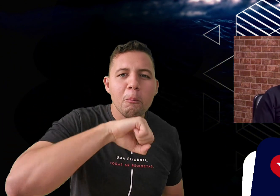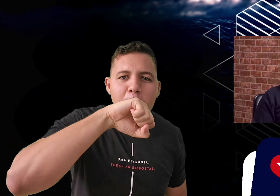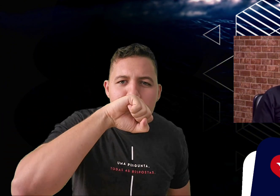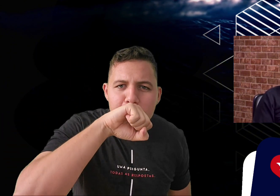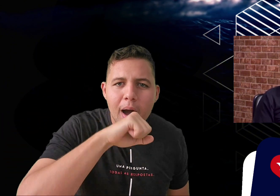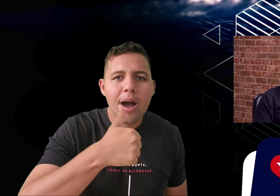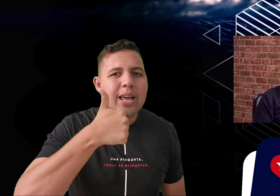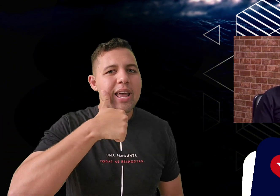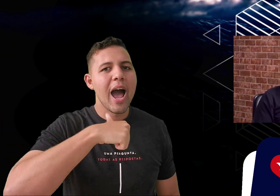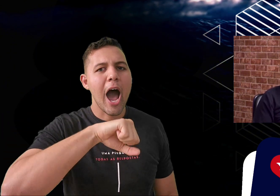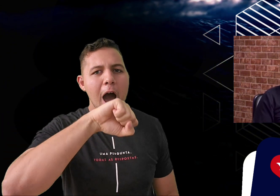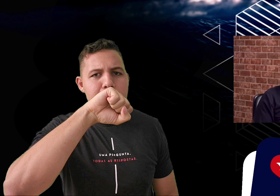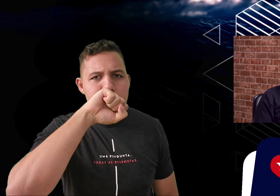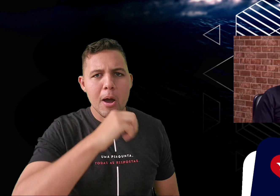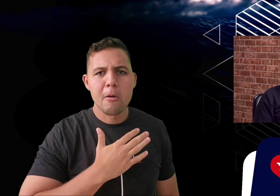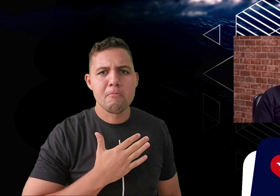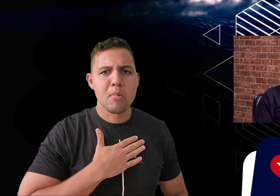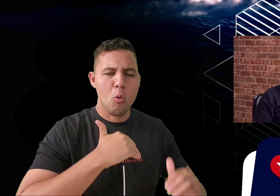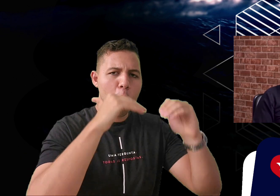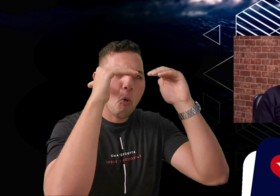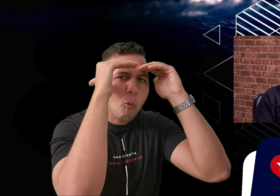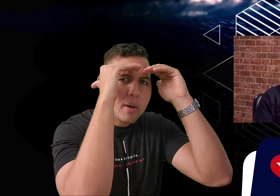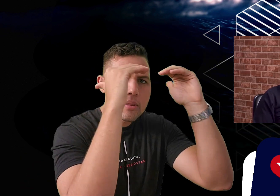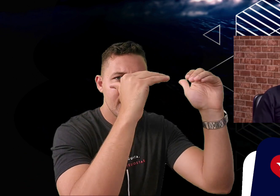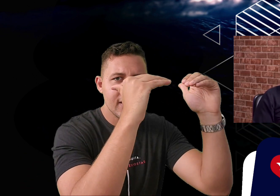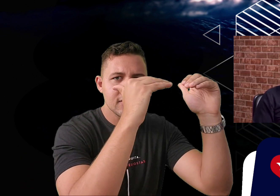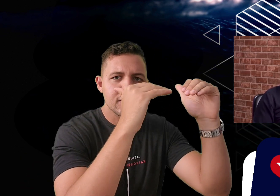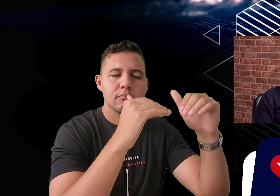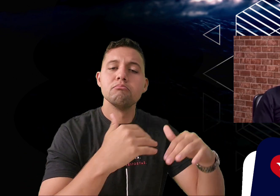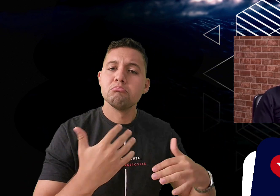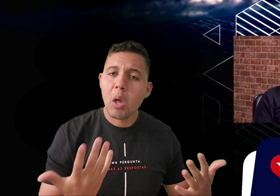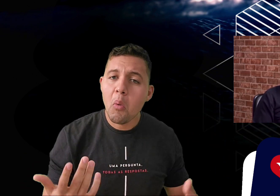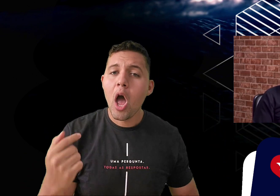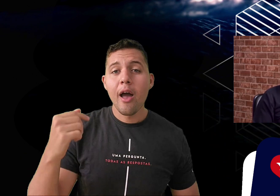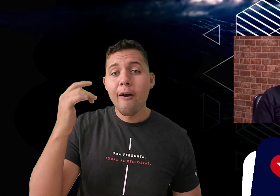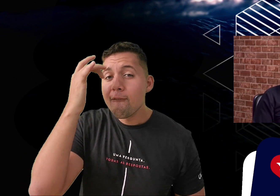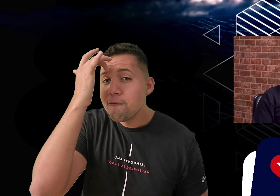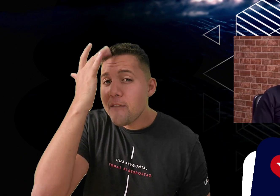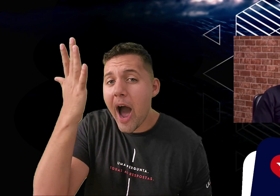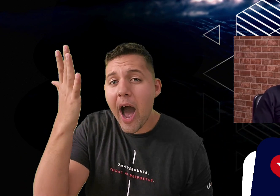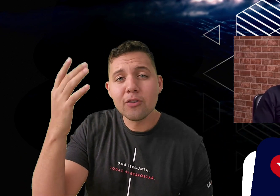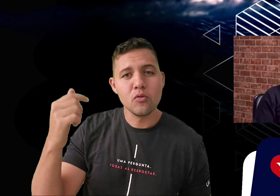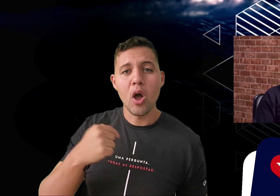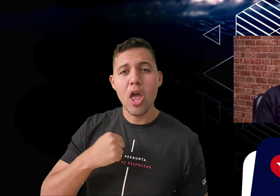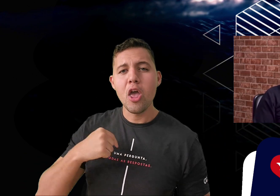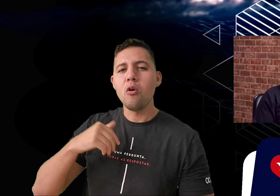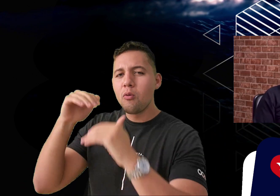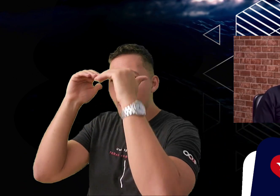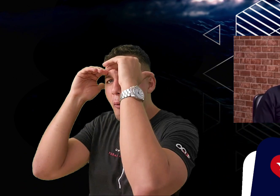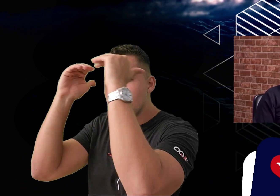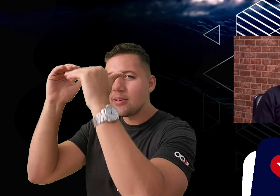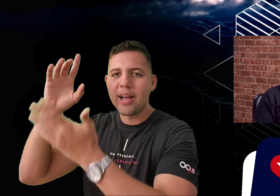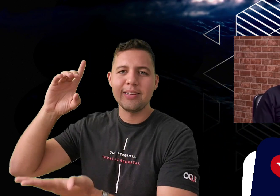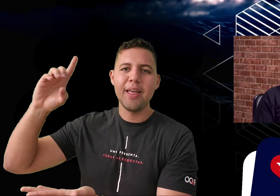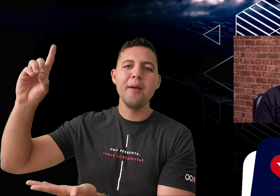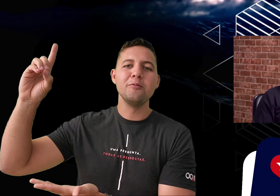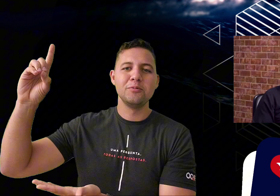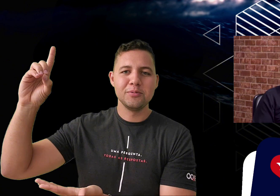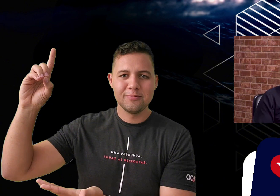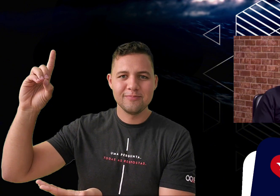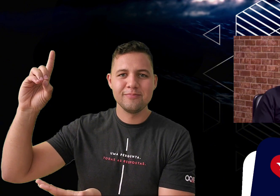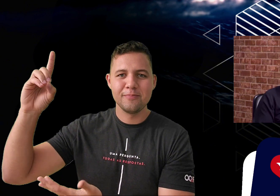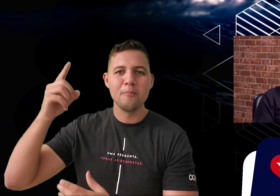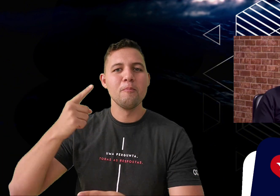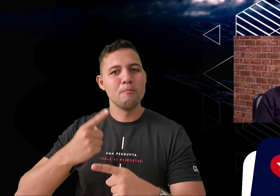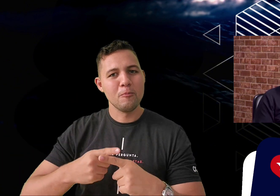aprendendo a honrar a Deus. Se eu sei o que é honrar pai e mãe, então é mais fácil para mim saber